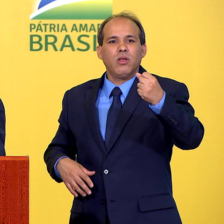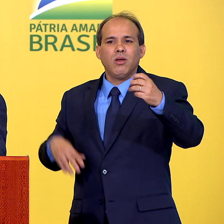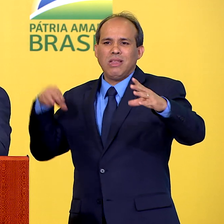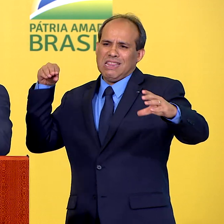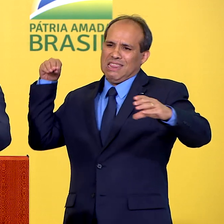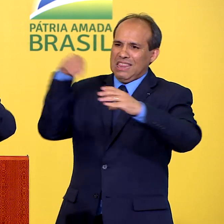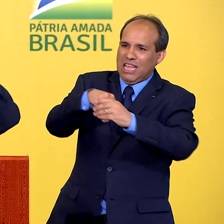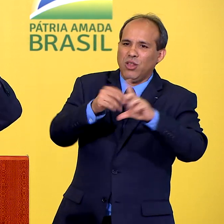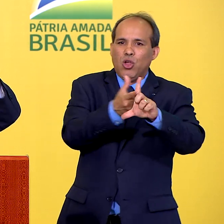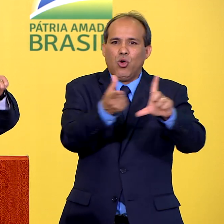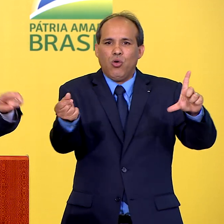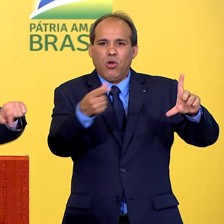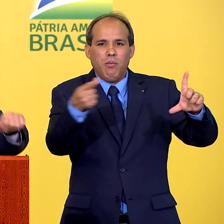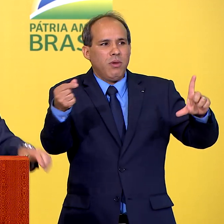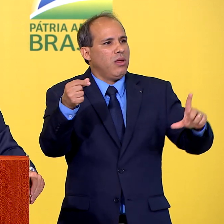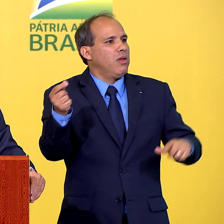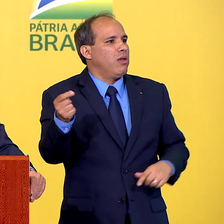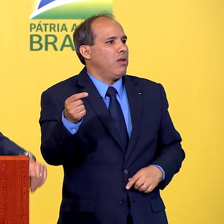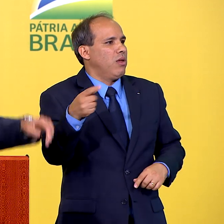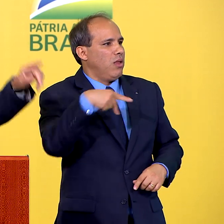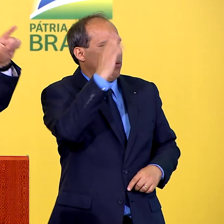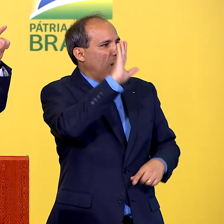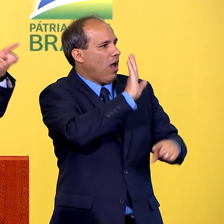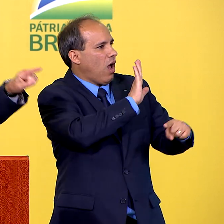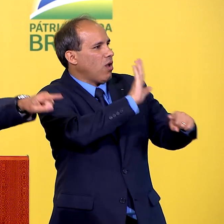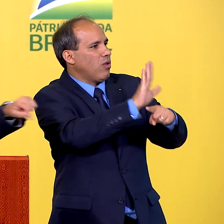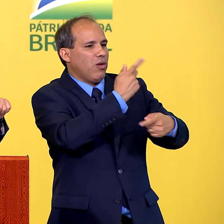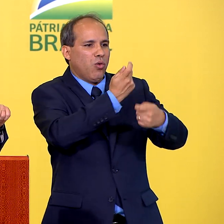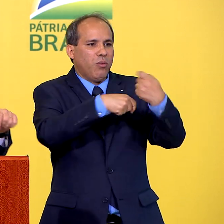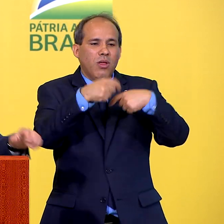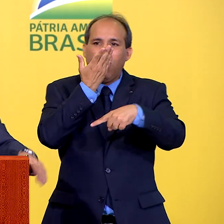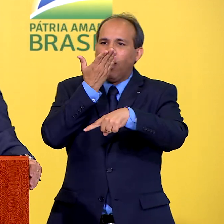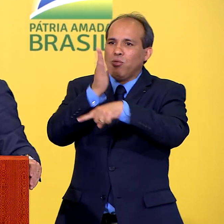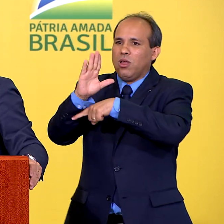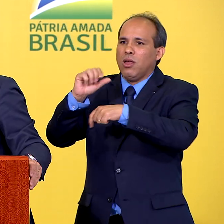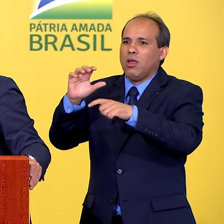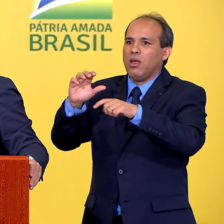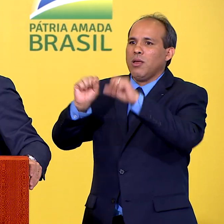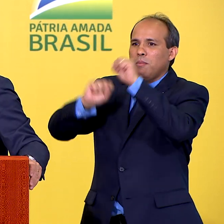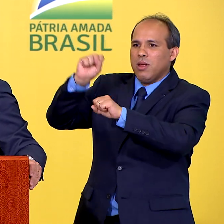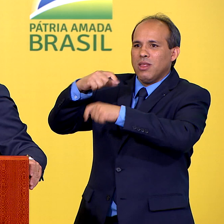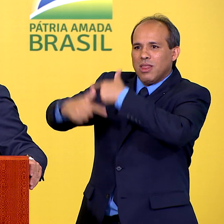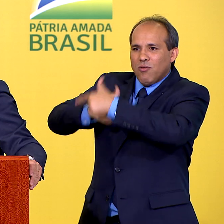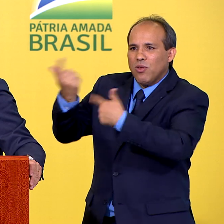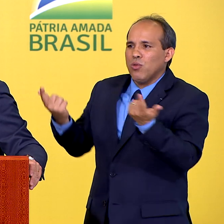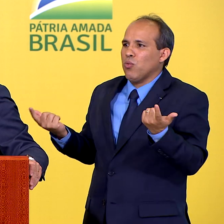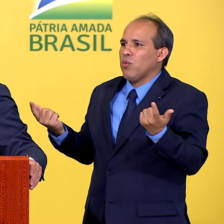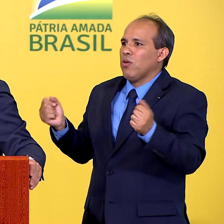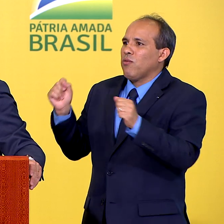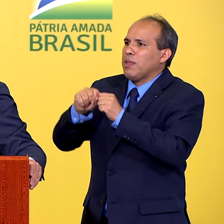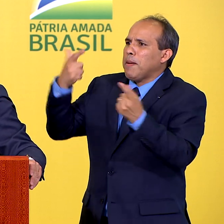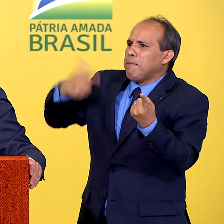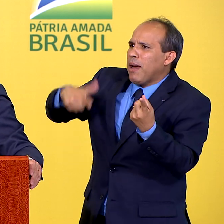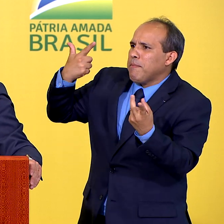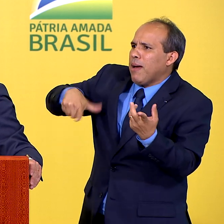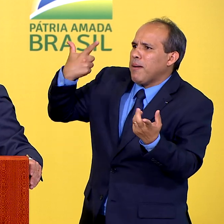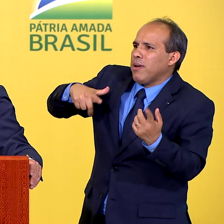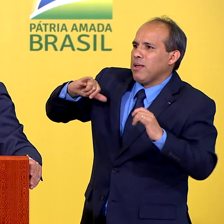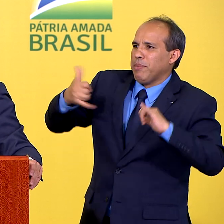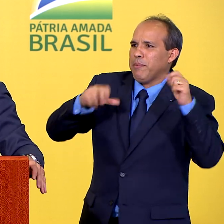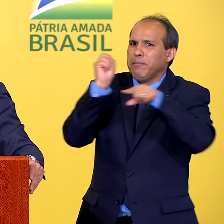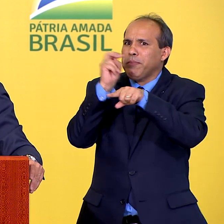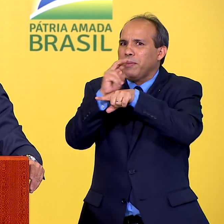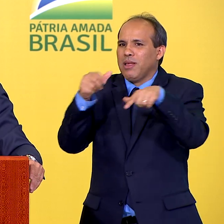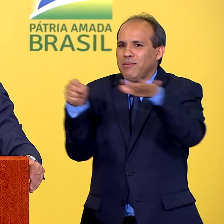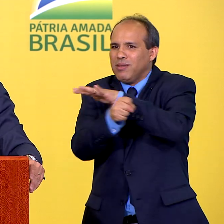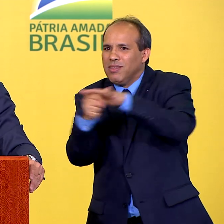brasileira ajudar o pequeno comerciante, ajudar o setor de serviços, fazer com que mais e mais oportunidades e